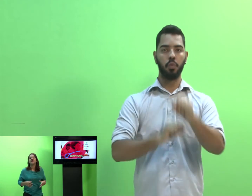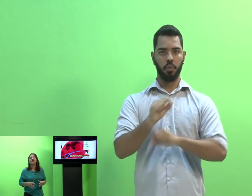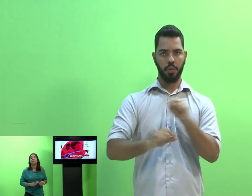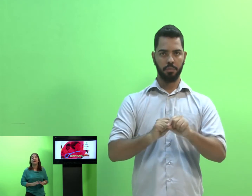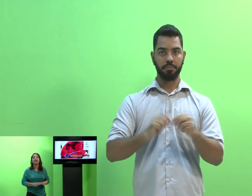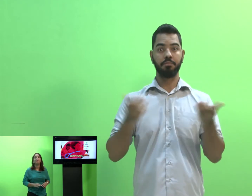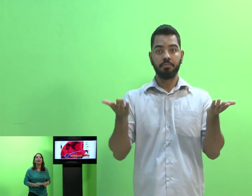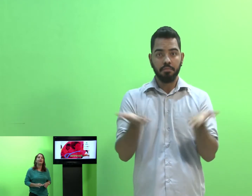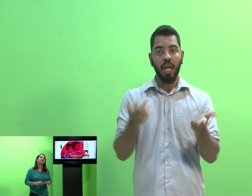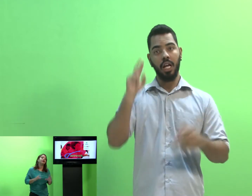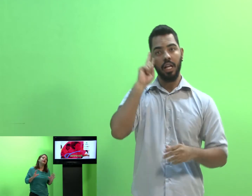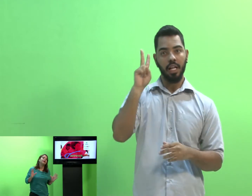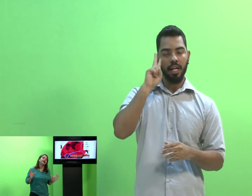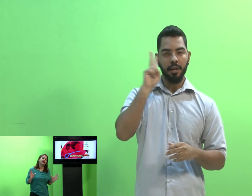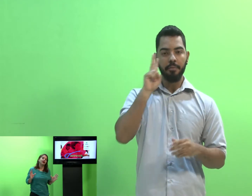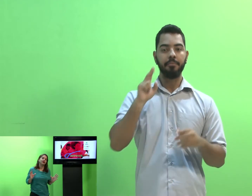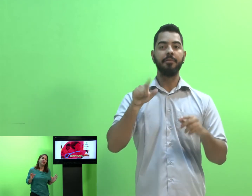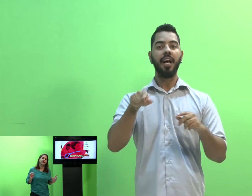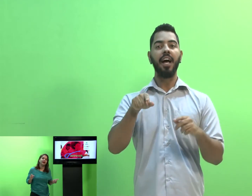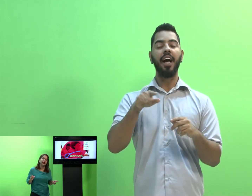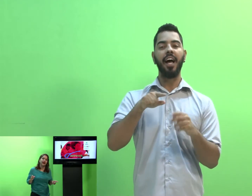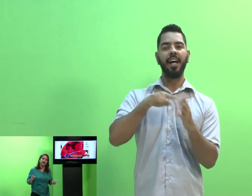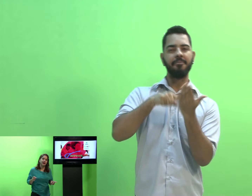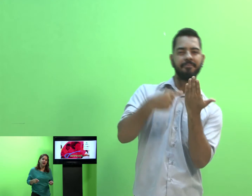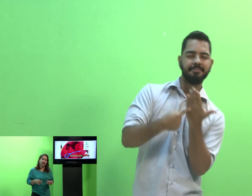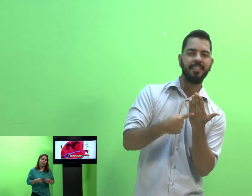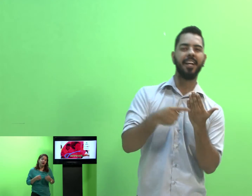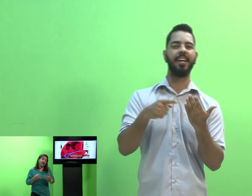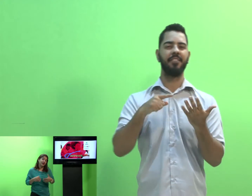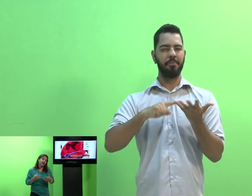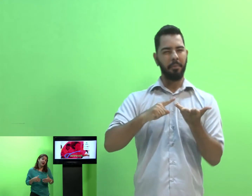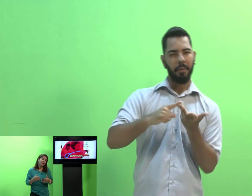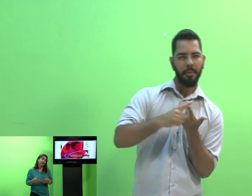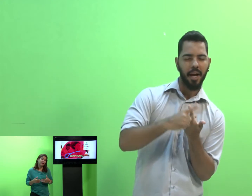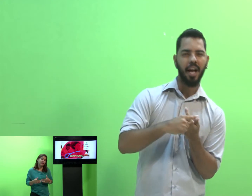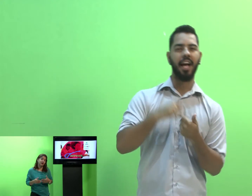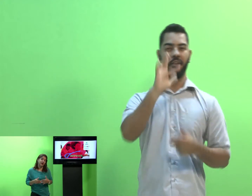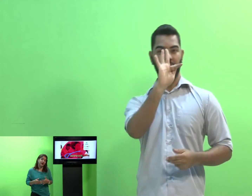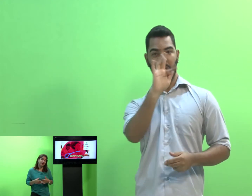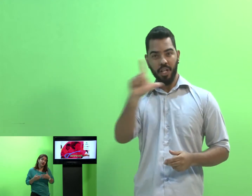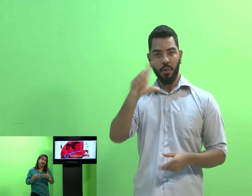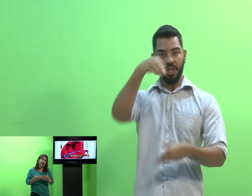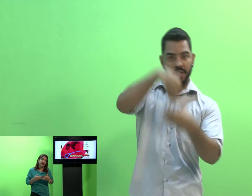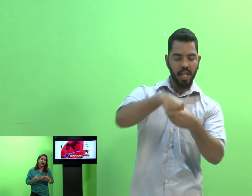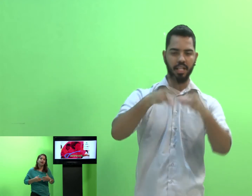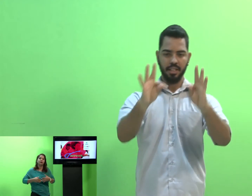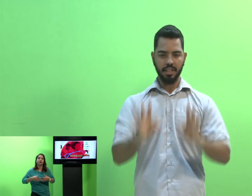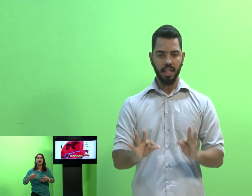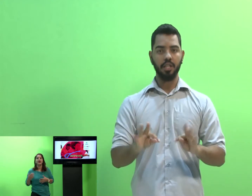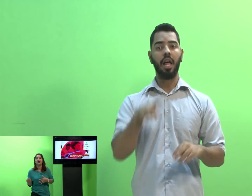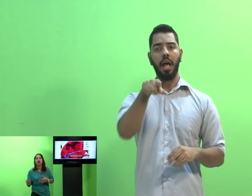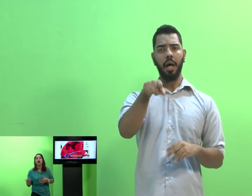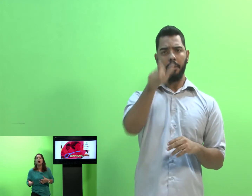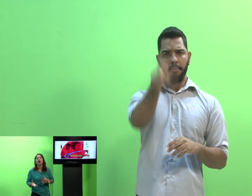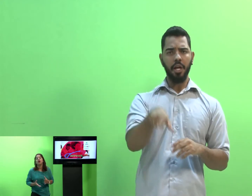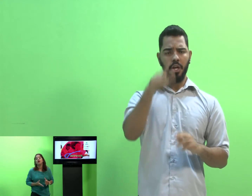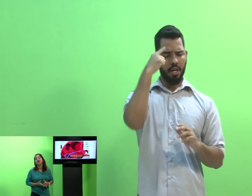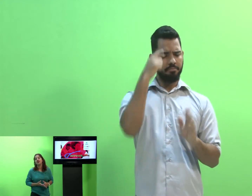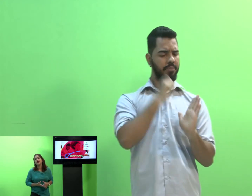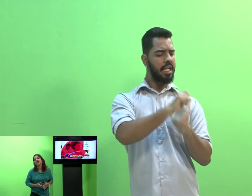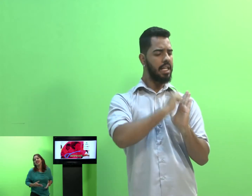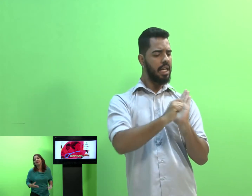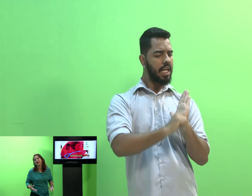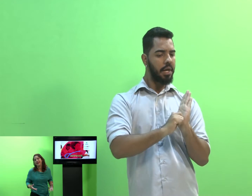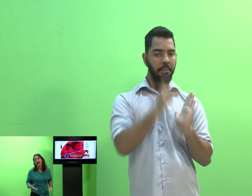linguagem desempenham um papel fundamental no texto literário, uma vez que são recursos de expressão utilizados por um escritor